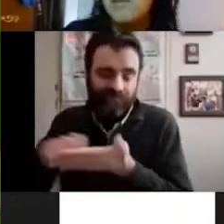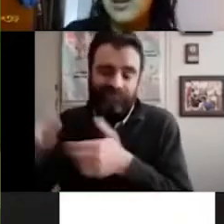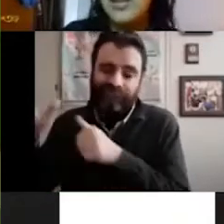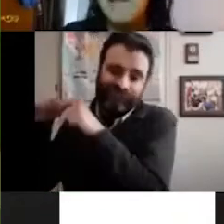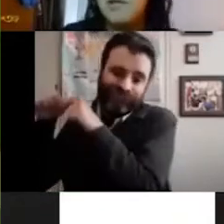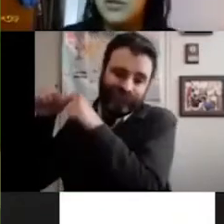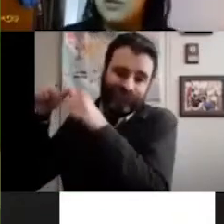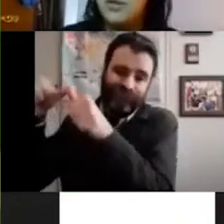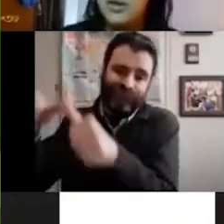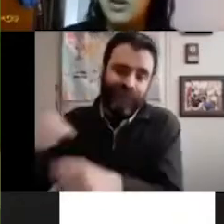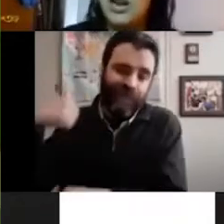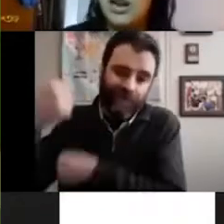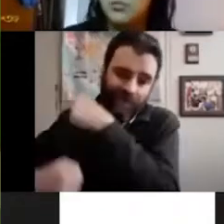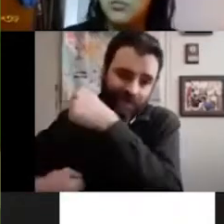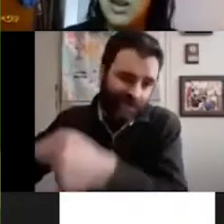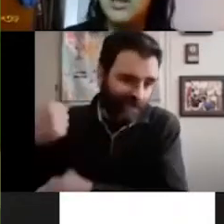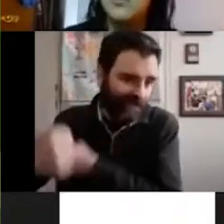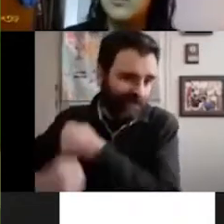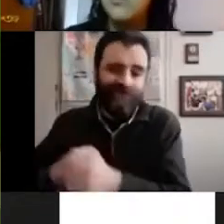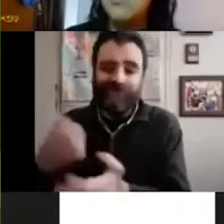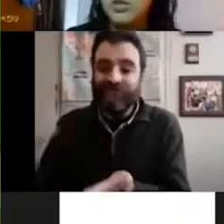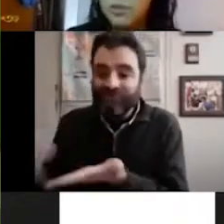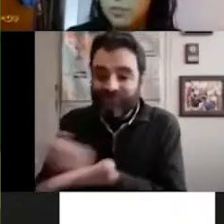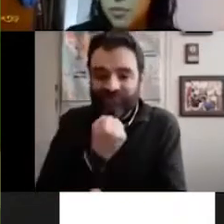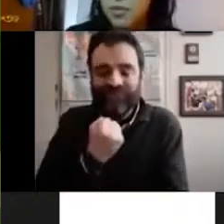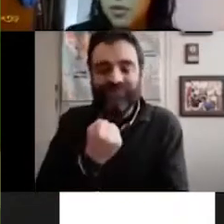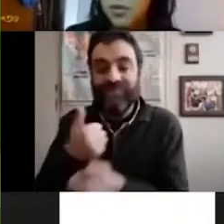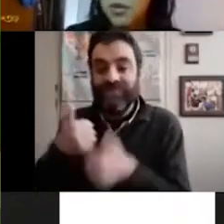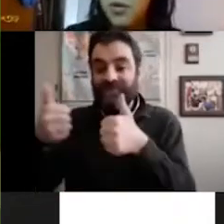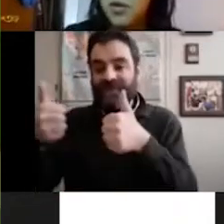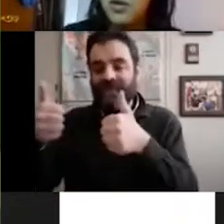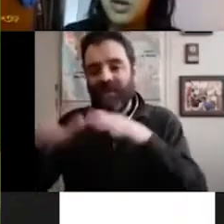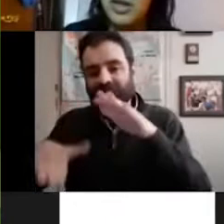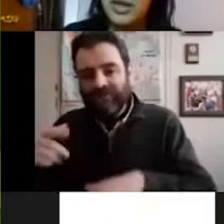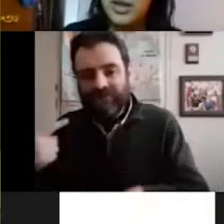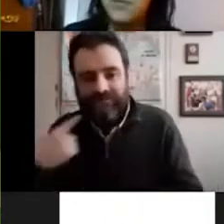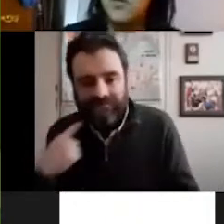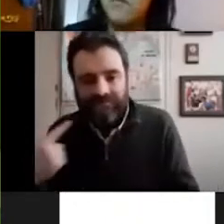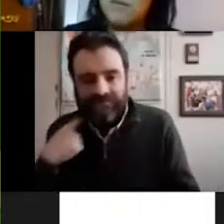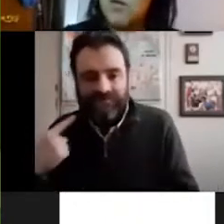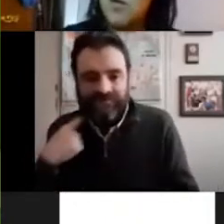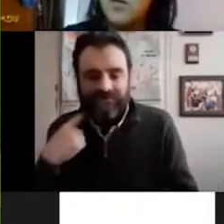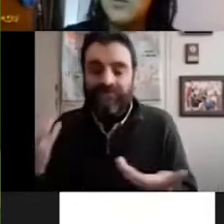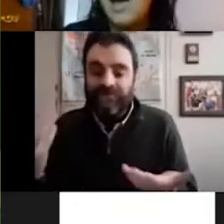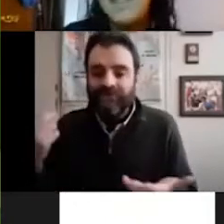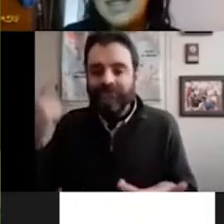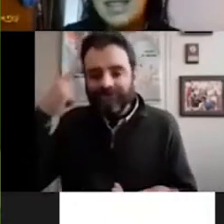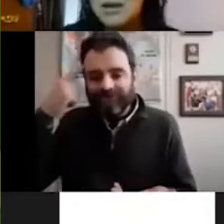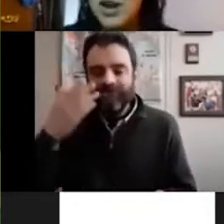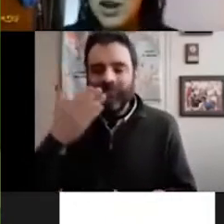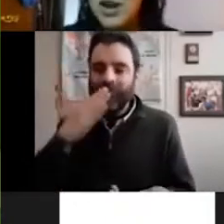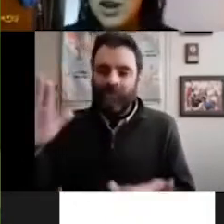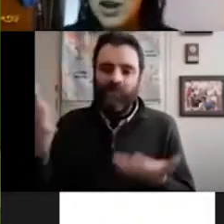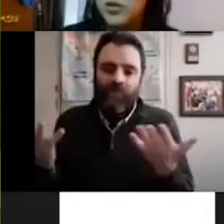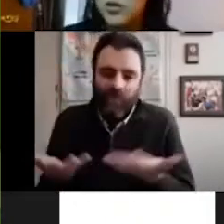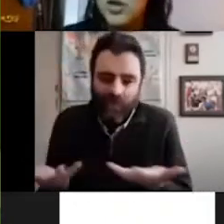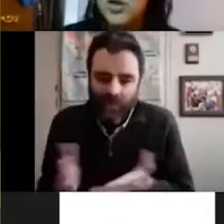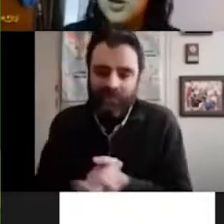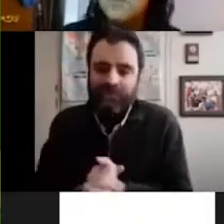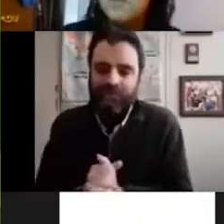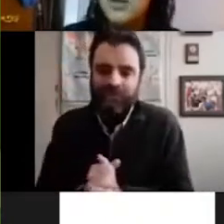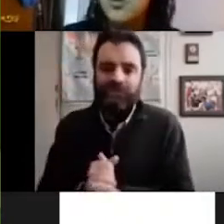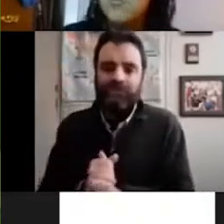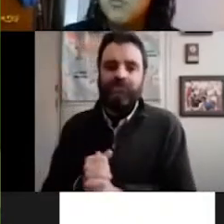educación tenemos esta dificultad, por ejemplo, en la lectura y la escritura por mucho tiempo, pero a veces tenemos errores,